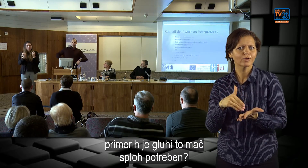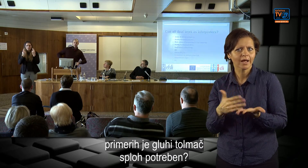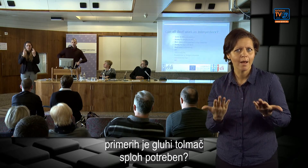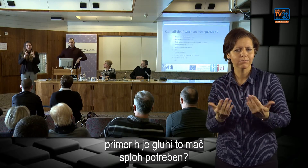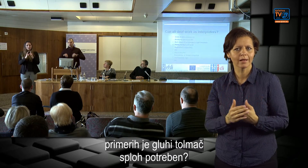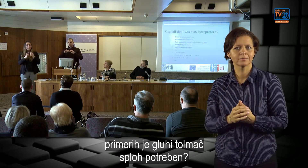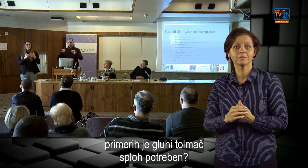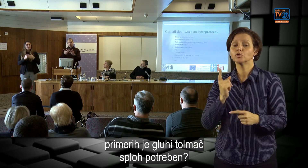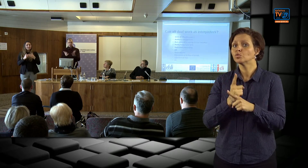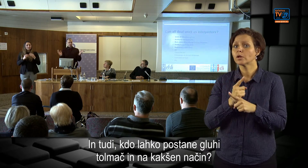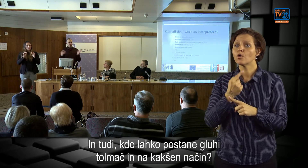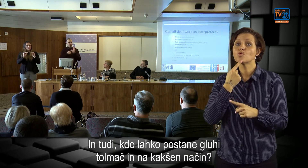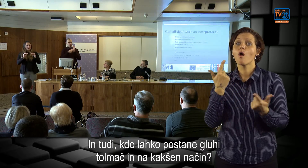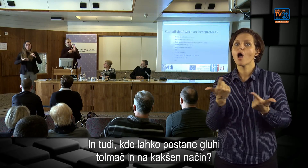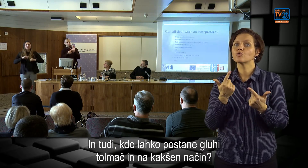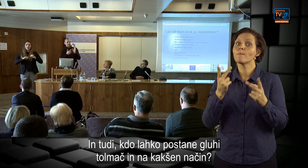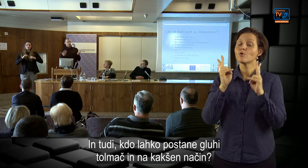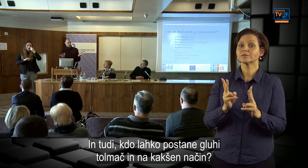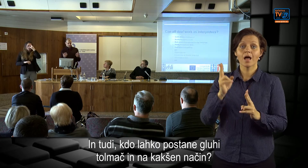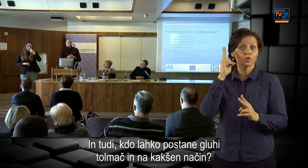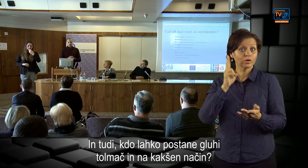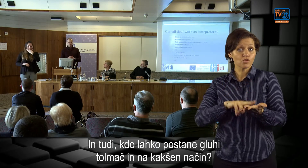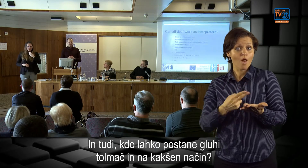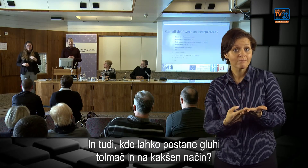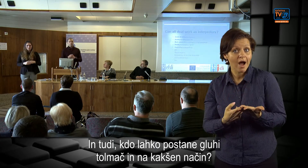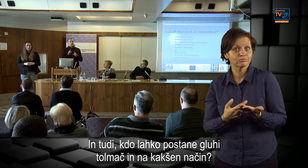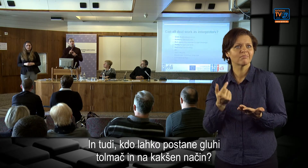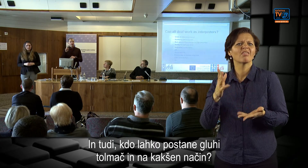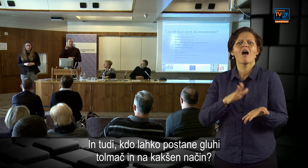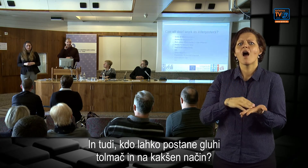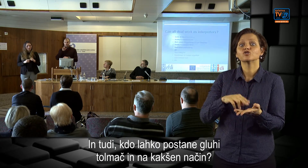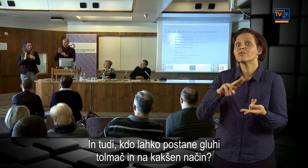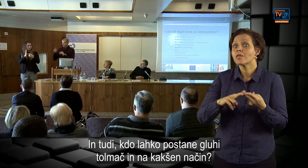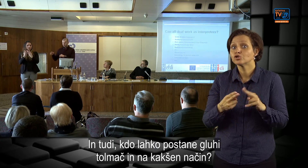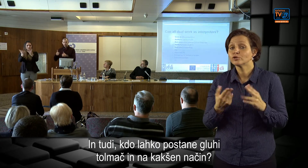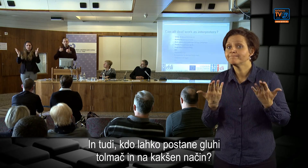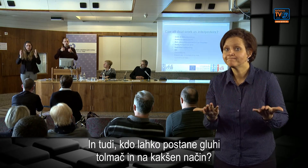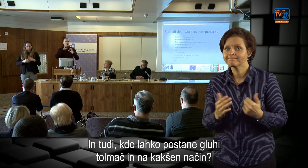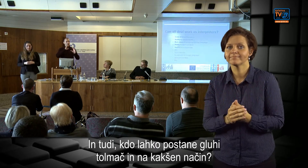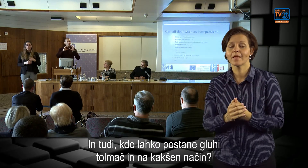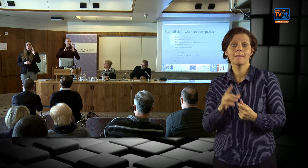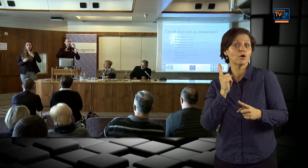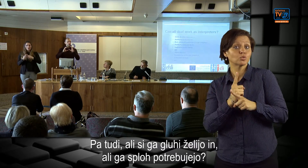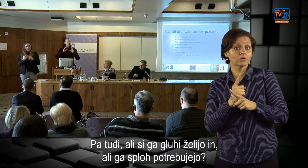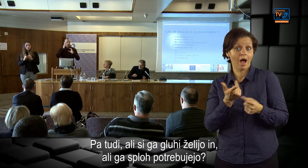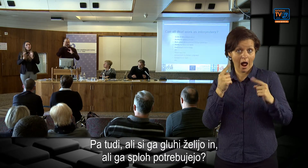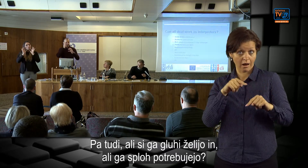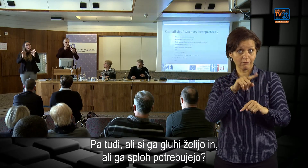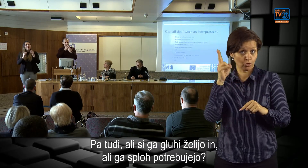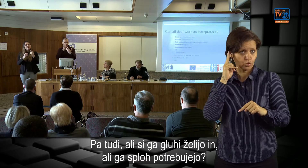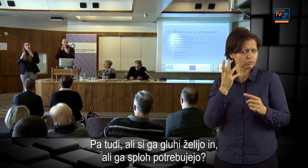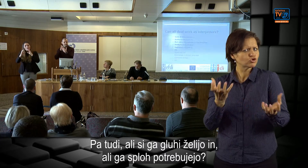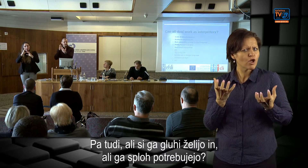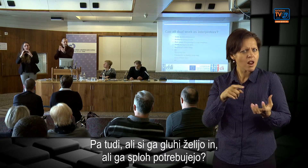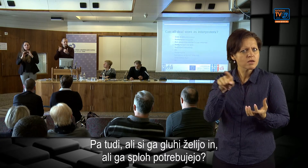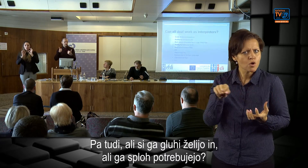sploh potreben? In tudi, kdo lahko postane gluhi tolmač in na kakšen način? Pa tudi, ali si